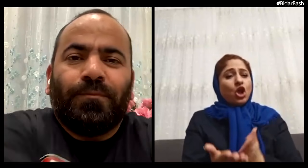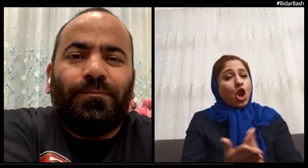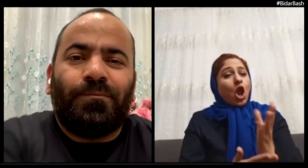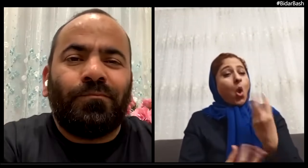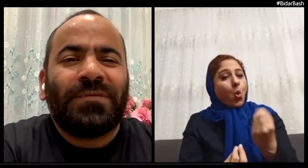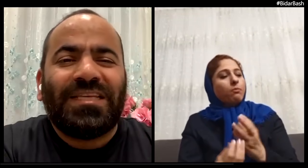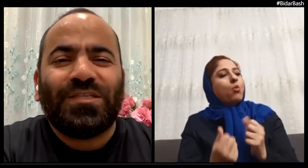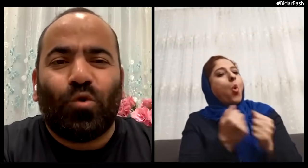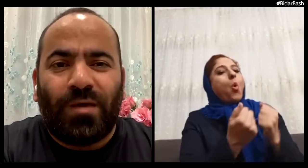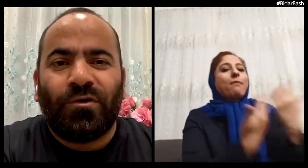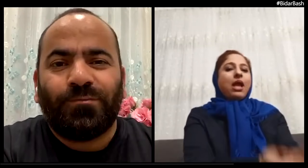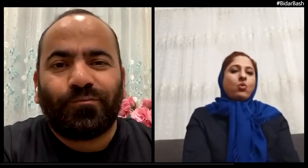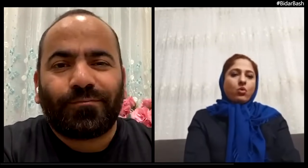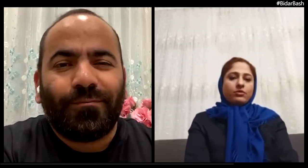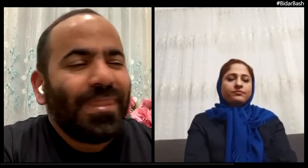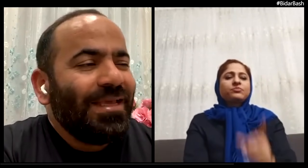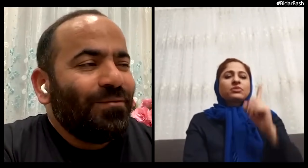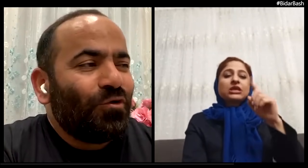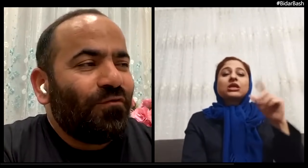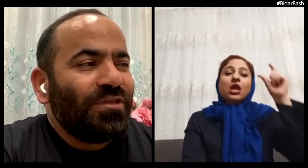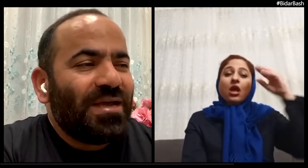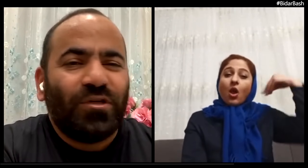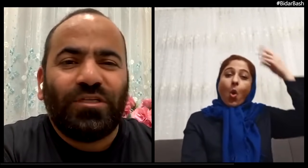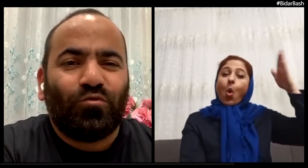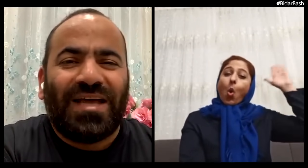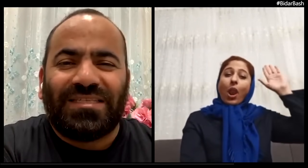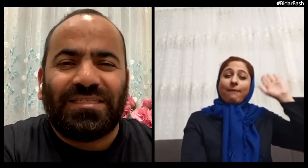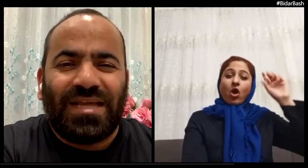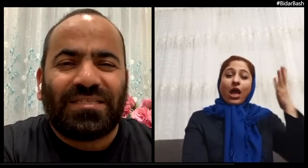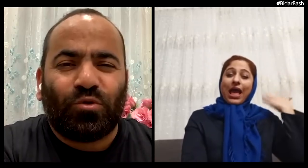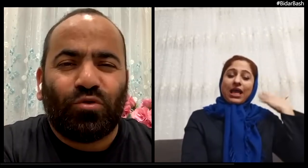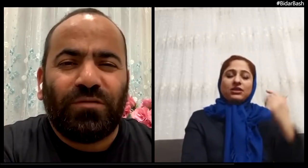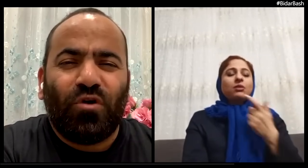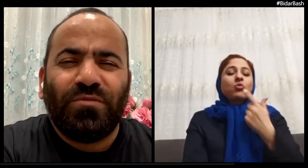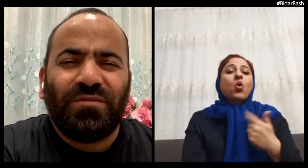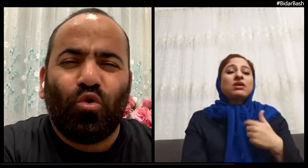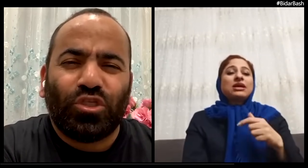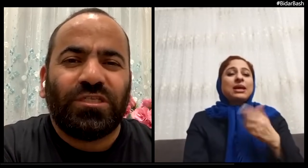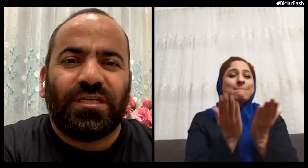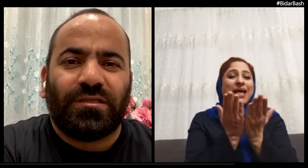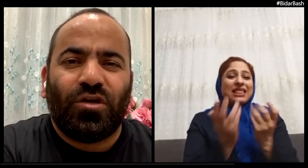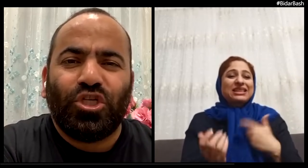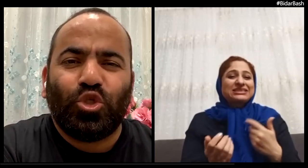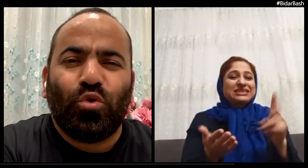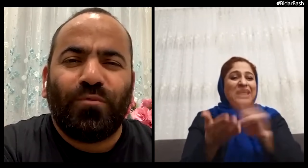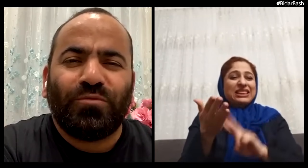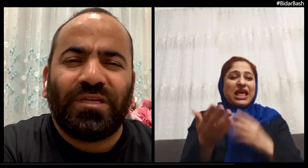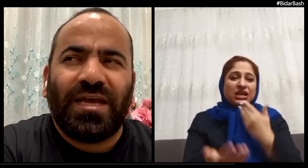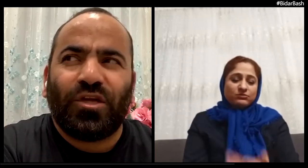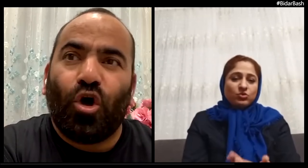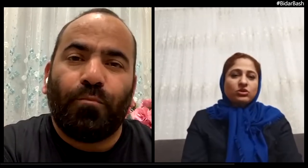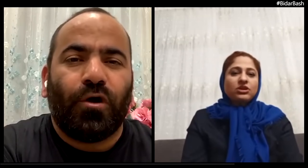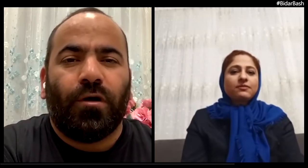بگم، یکی از علما میگفت ما زمانی که تو مدرسه درس میخوندیم ما میگیم حجره، دانشجوها